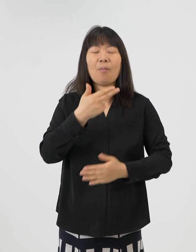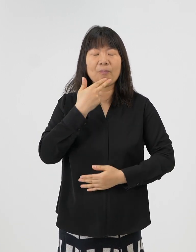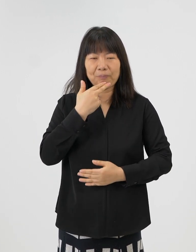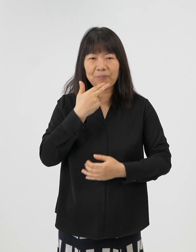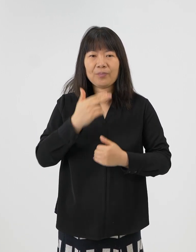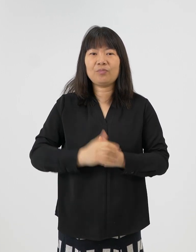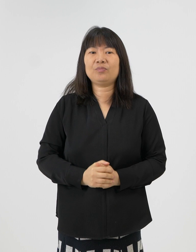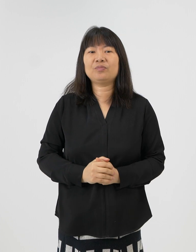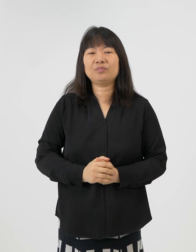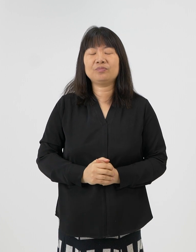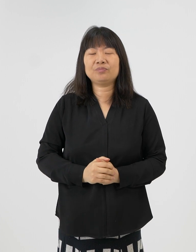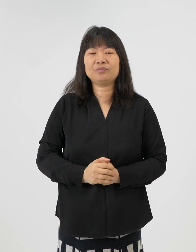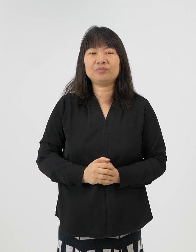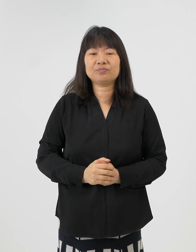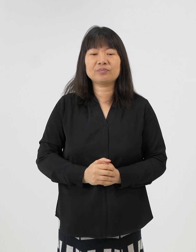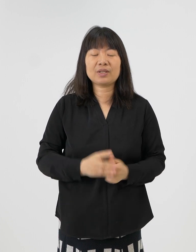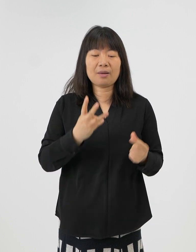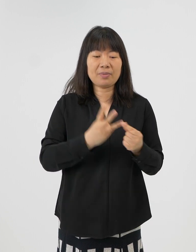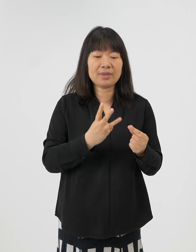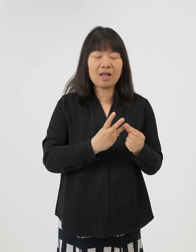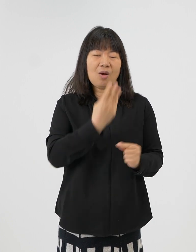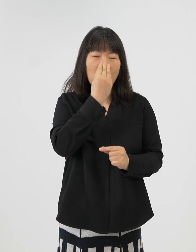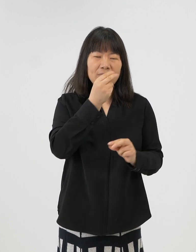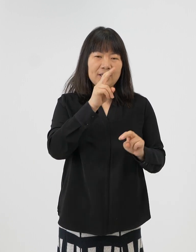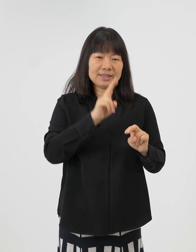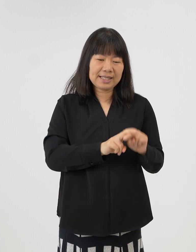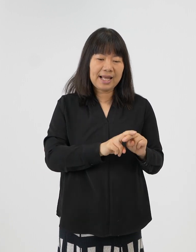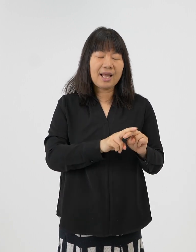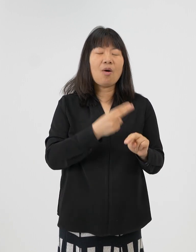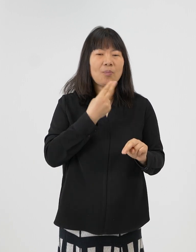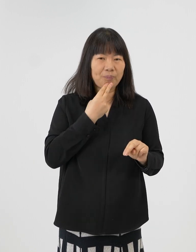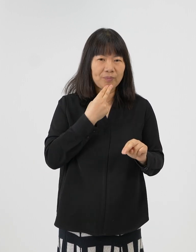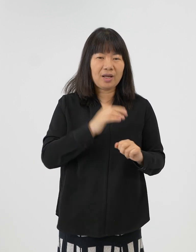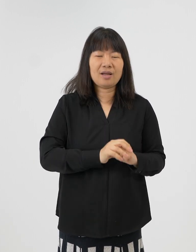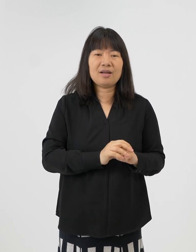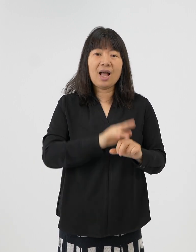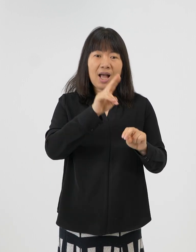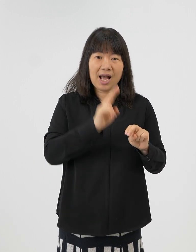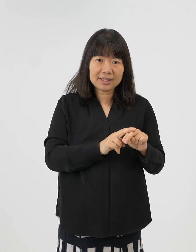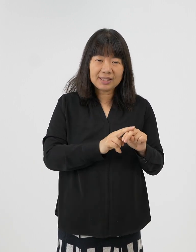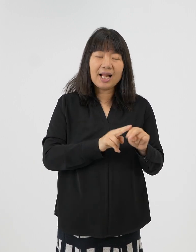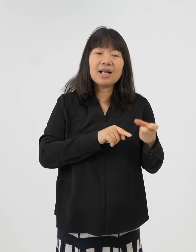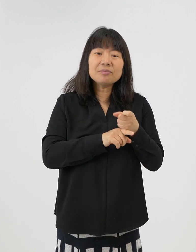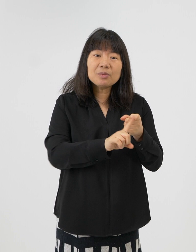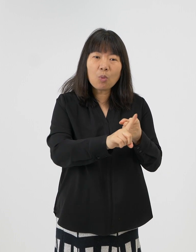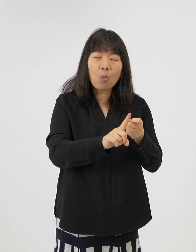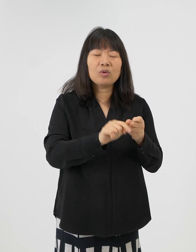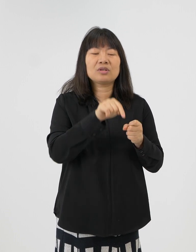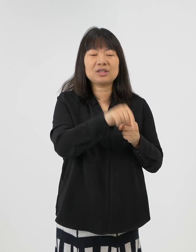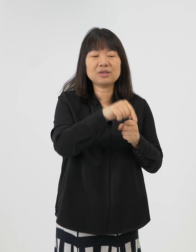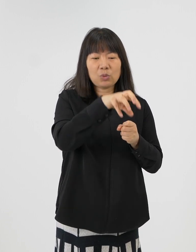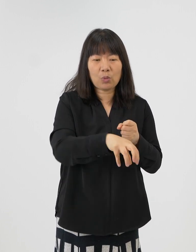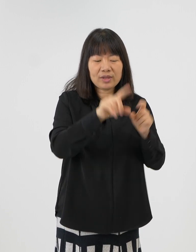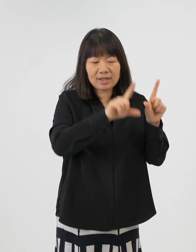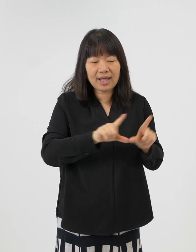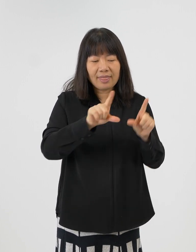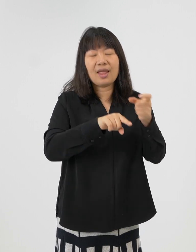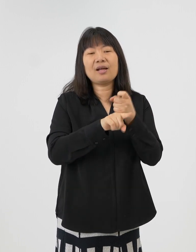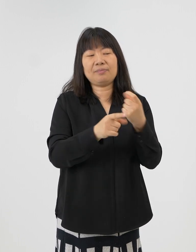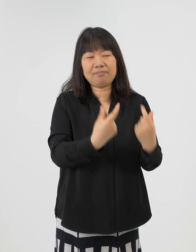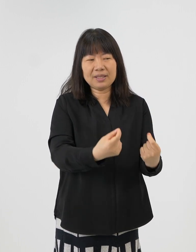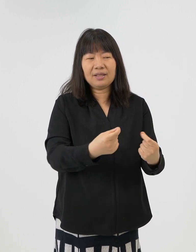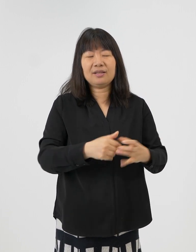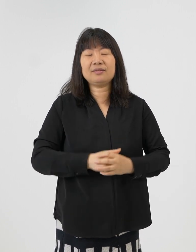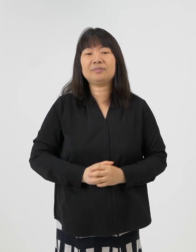않으며 오만한 자의 자리에 앉지 않는다. 이 앉다라는 말은 살림을 살다 그 말이거든요.